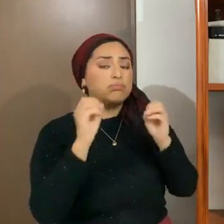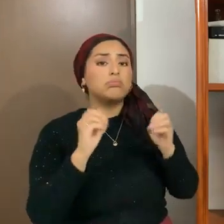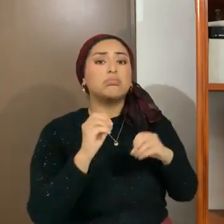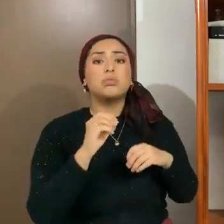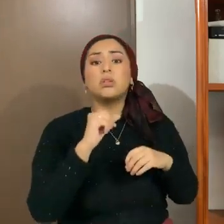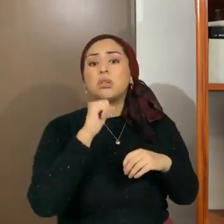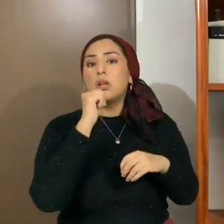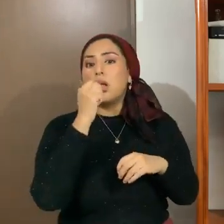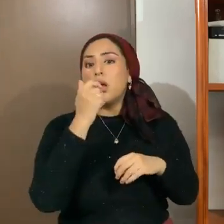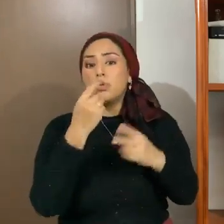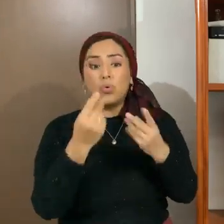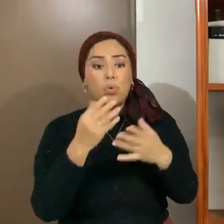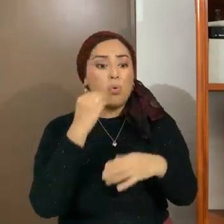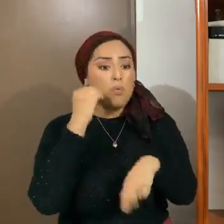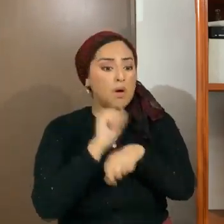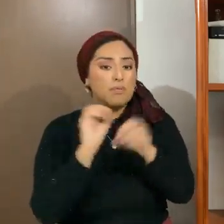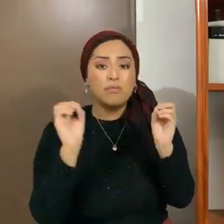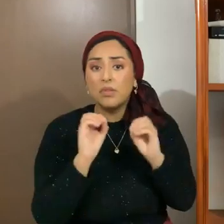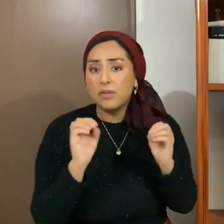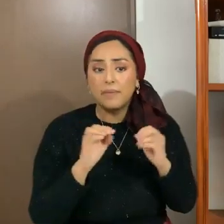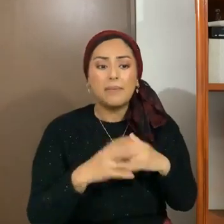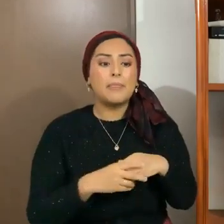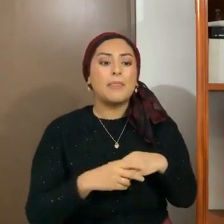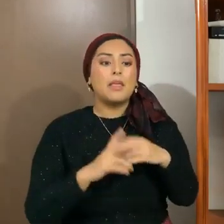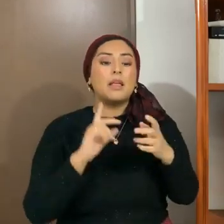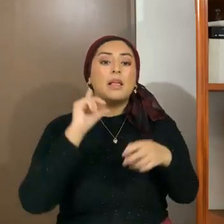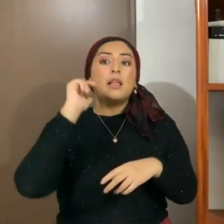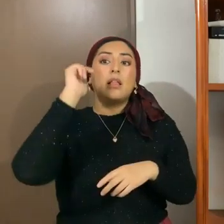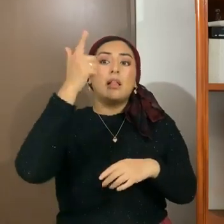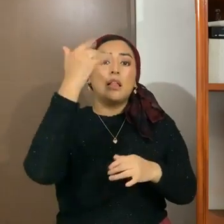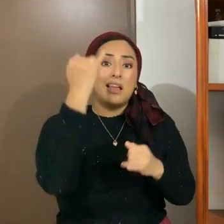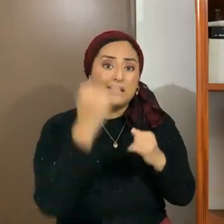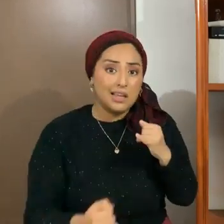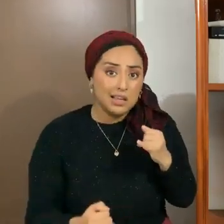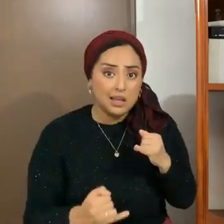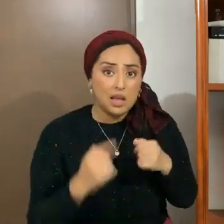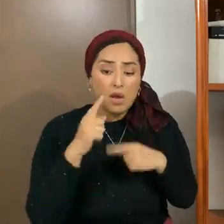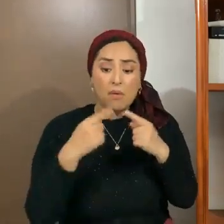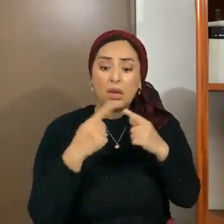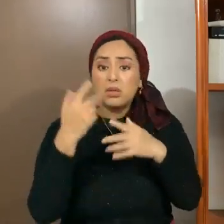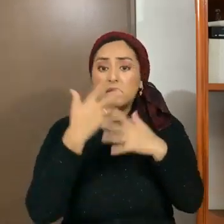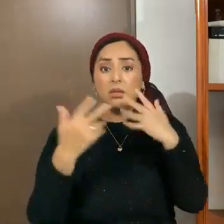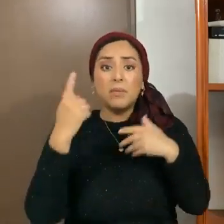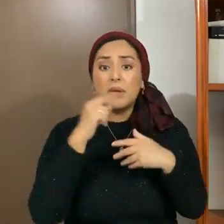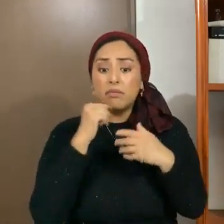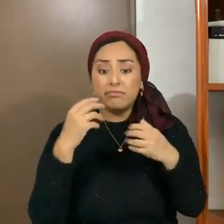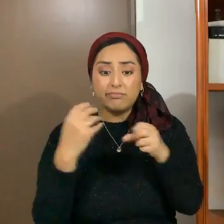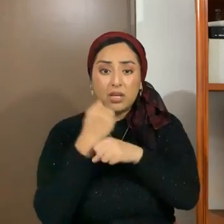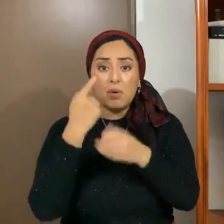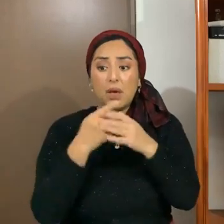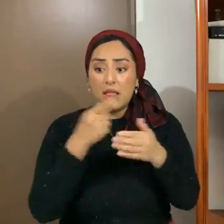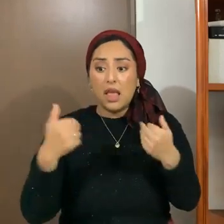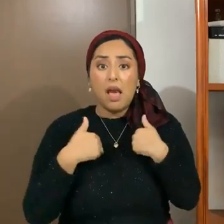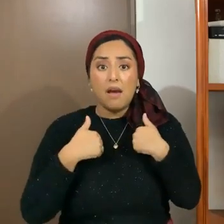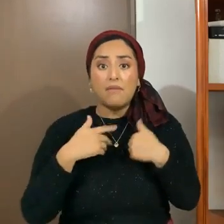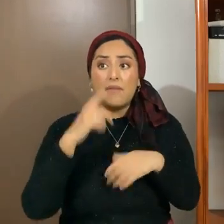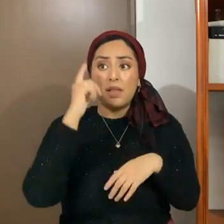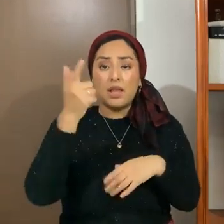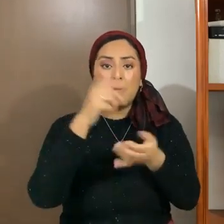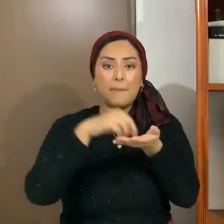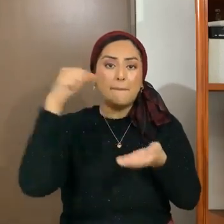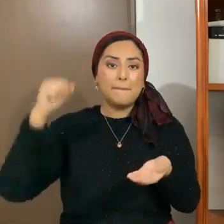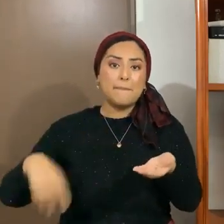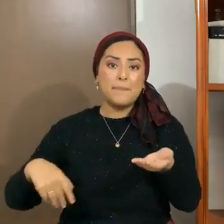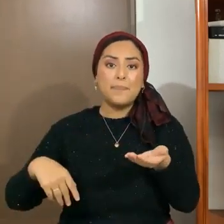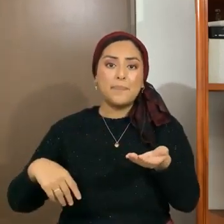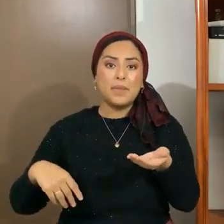tareas, no repasan. Y entonces, al final, cuando alguien no aprovecha lo que tiene, esto le es quitado. ¿Por